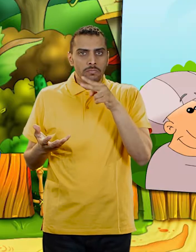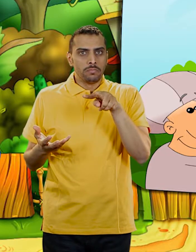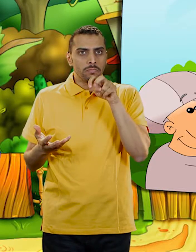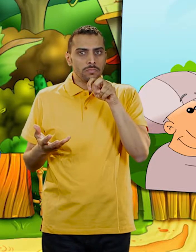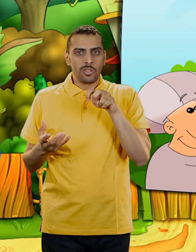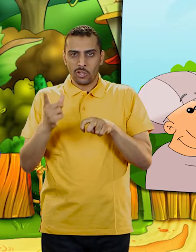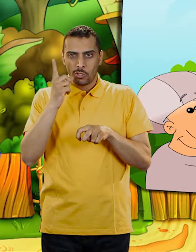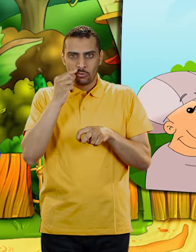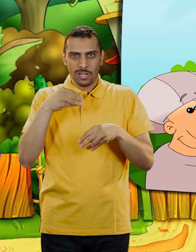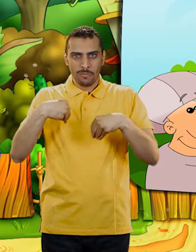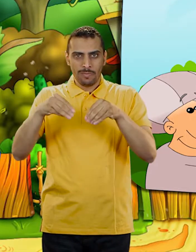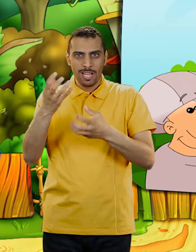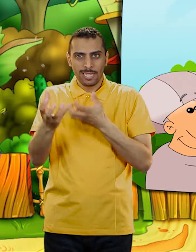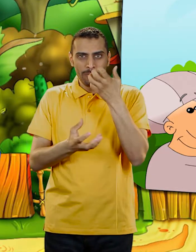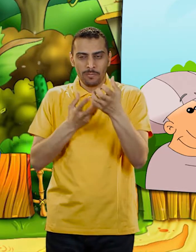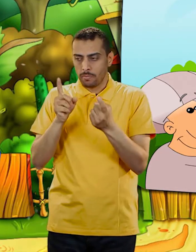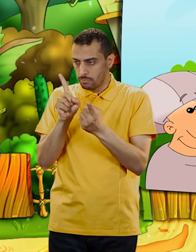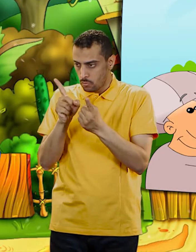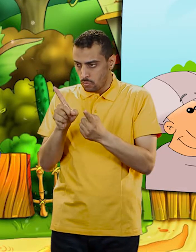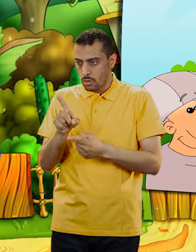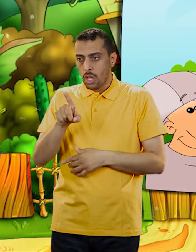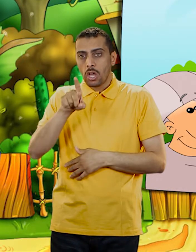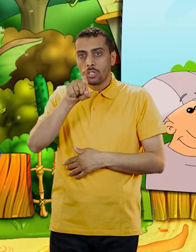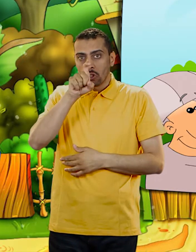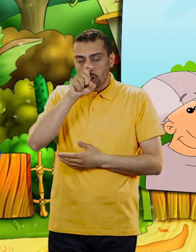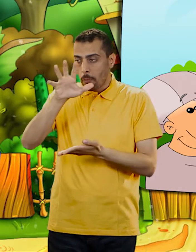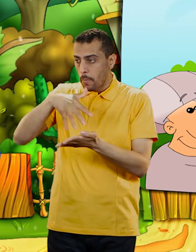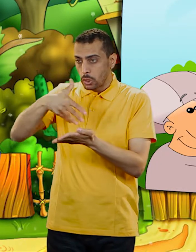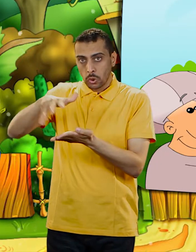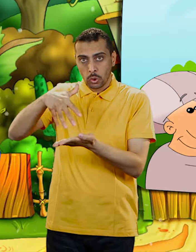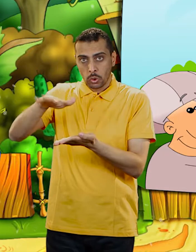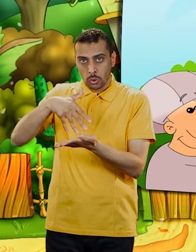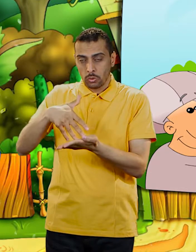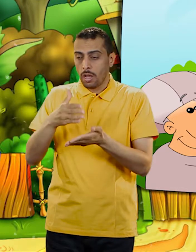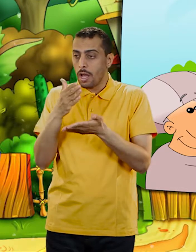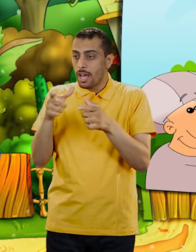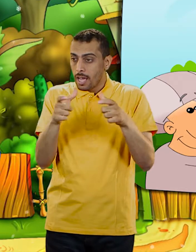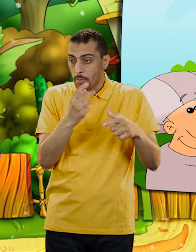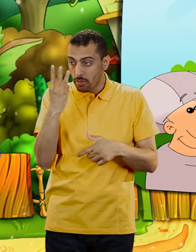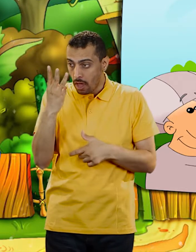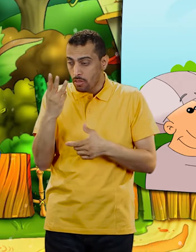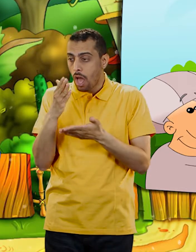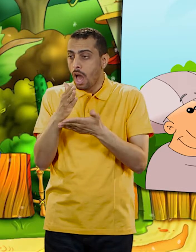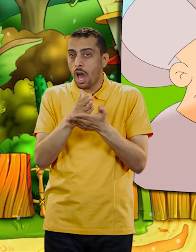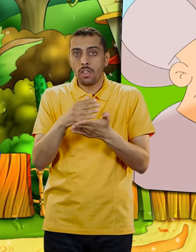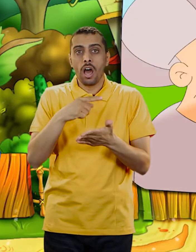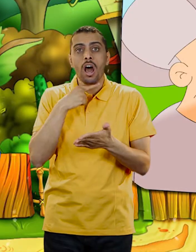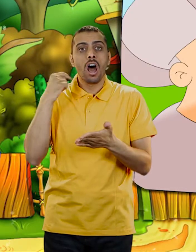دجاجة مشوية وثلاثة اطباق من الخضروات يكون حسابك عشرة دراهم